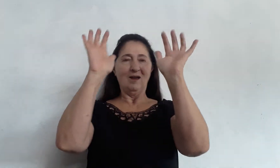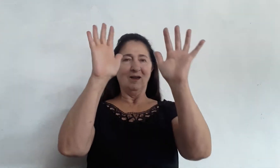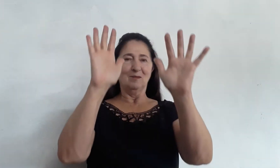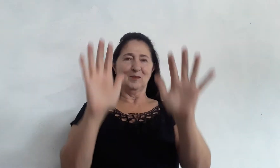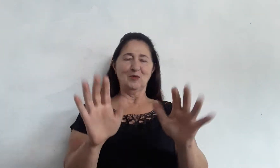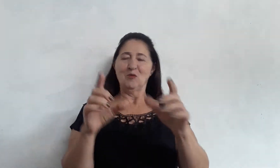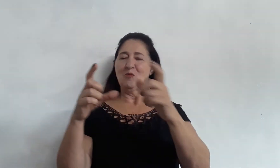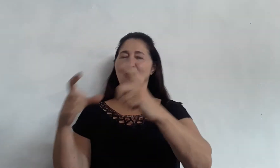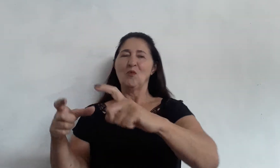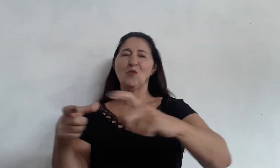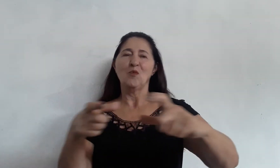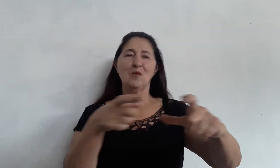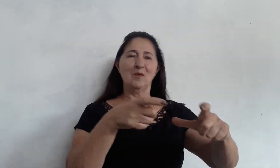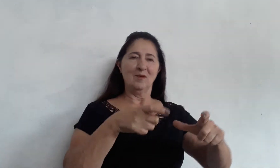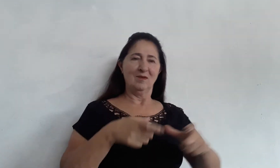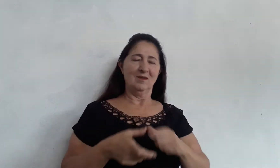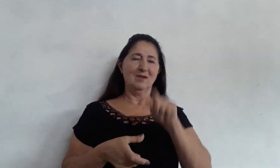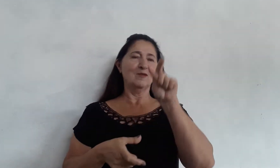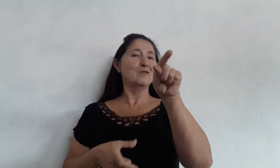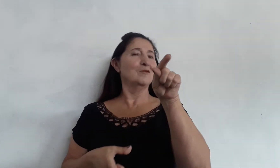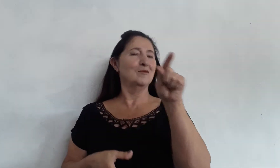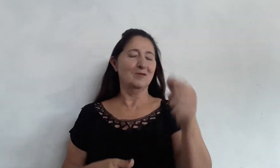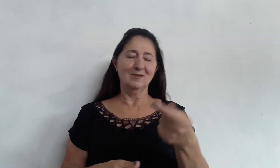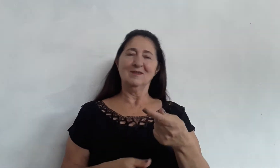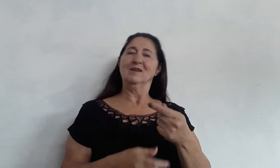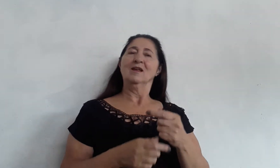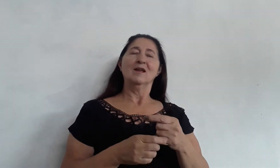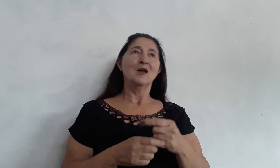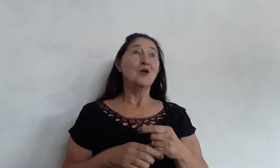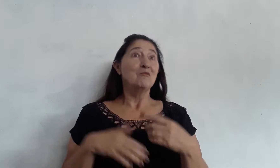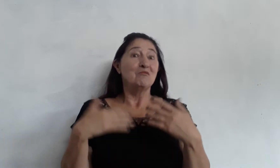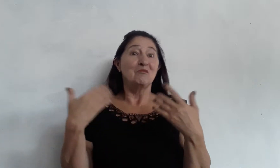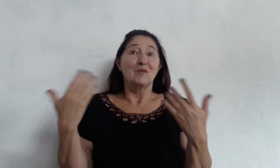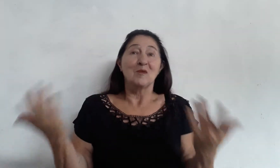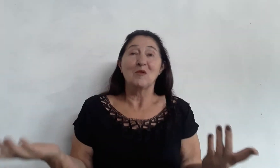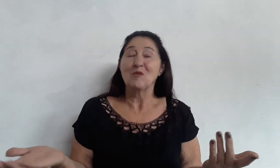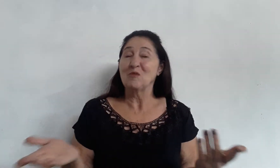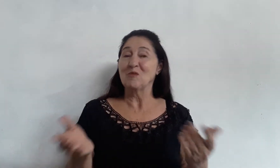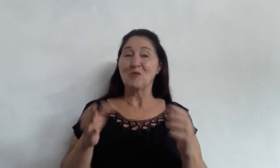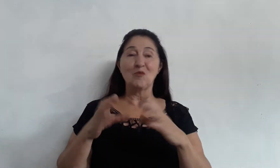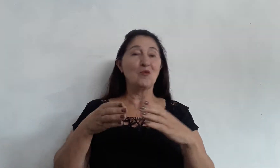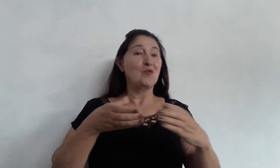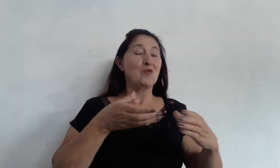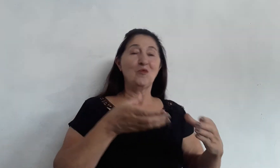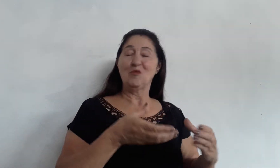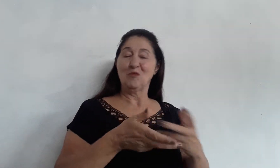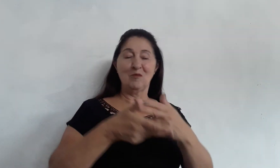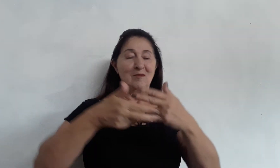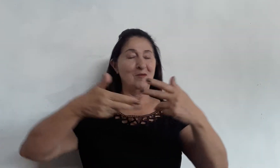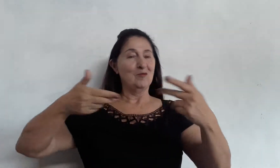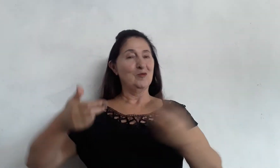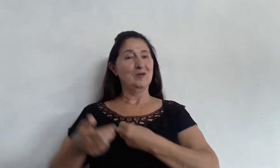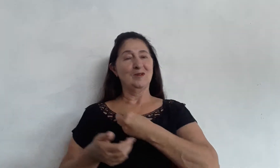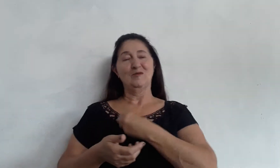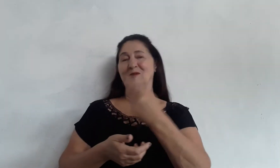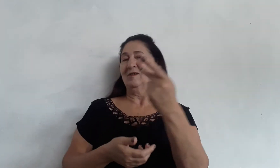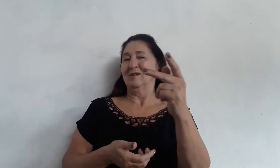você esteja, ou seja qual for a circunstância da sua vida em que você se encontre. Deus